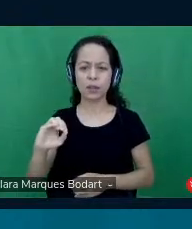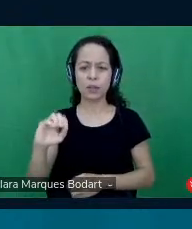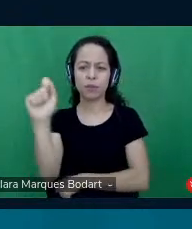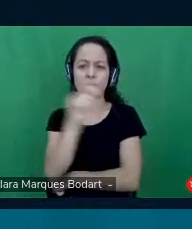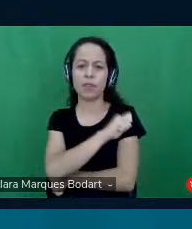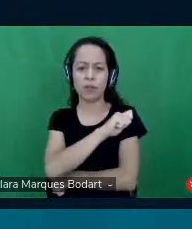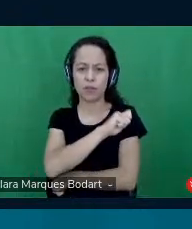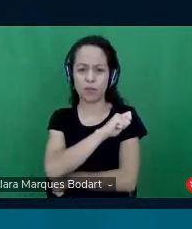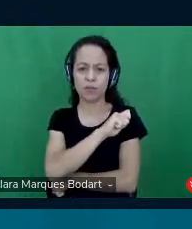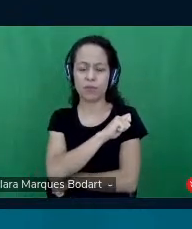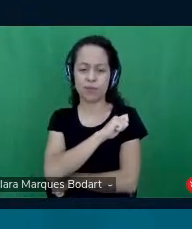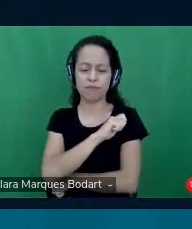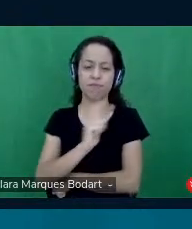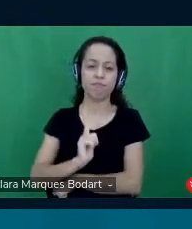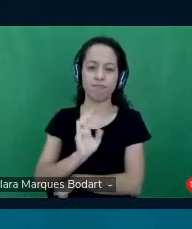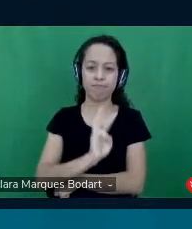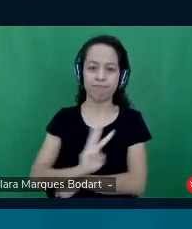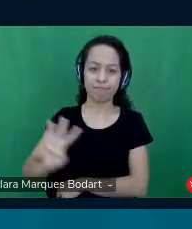plataforma Sucupira,